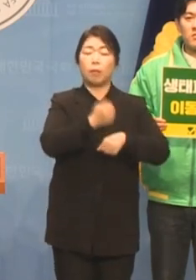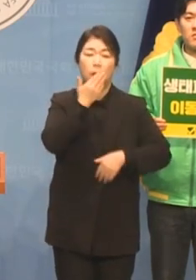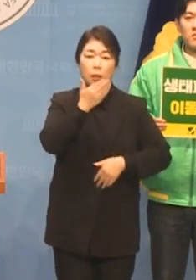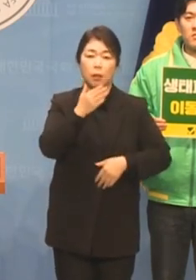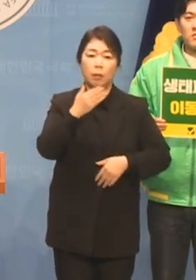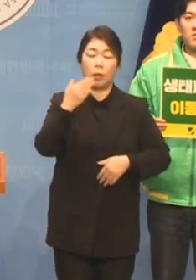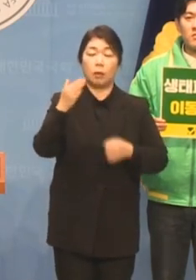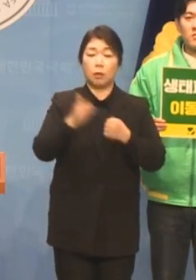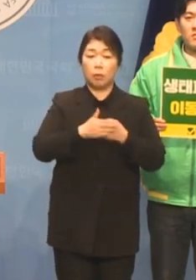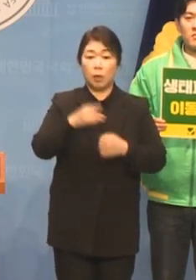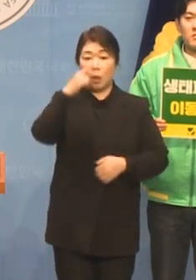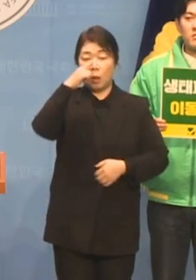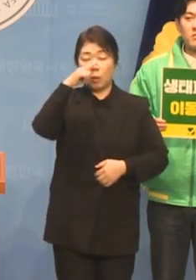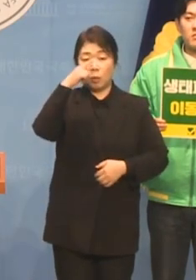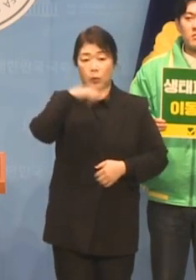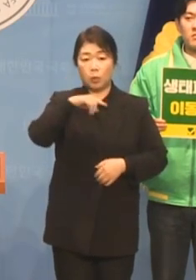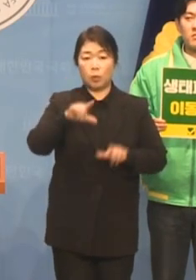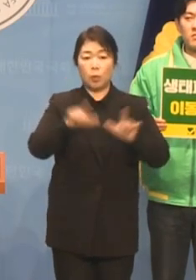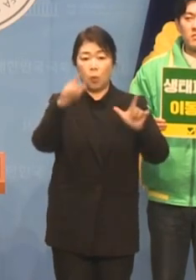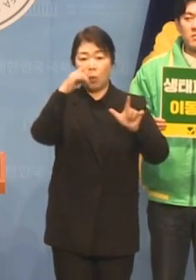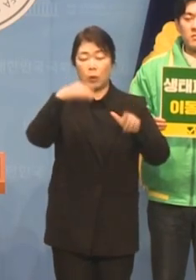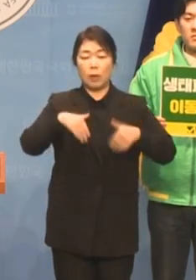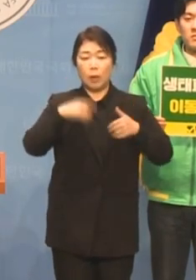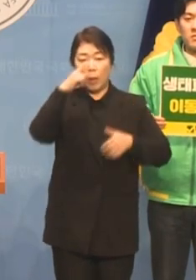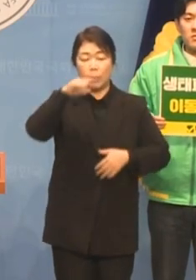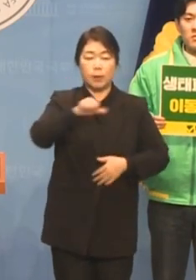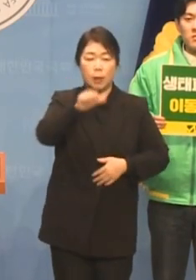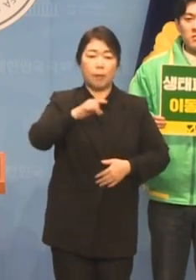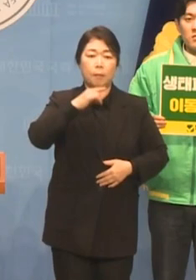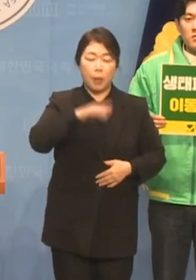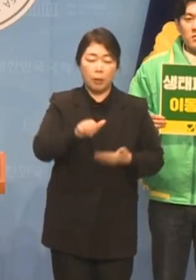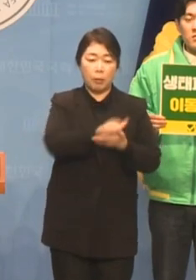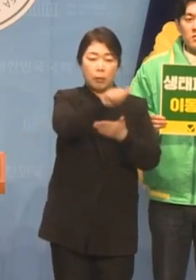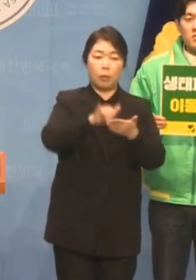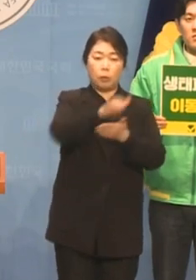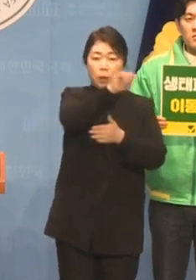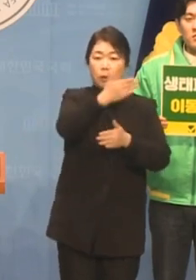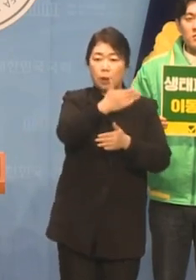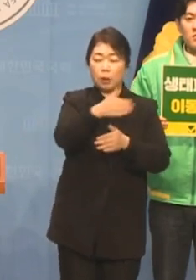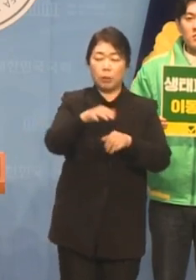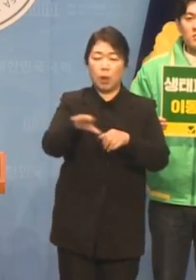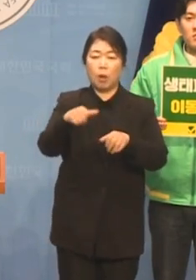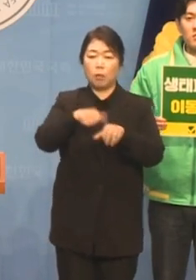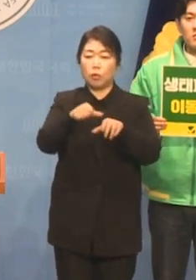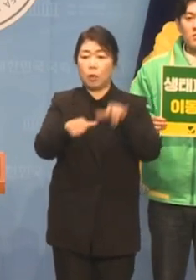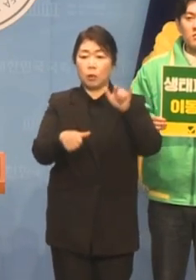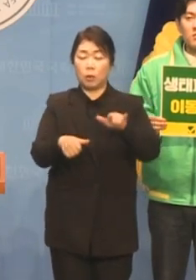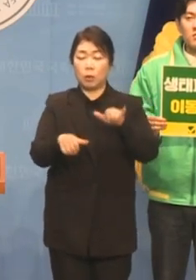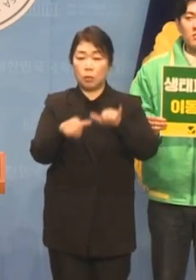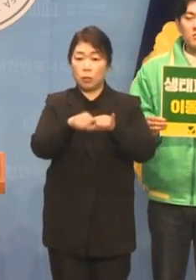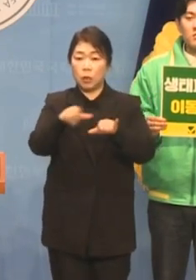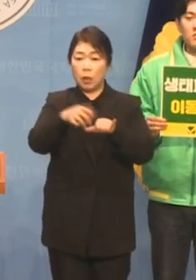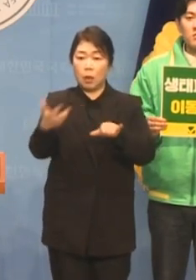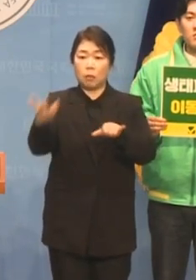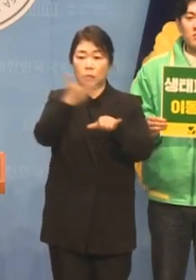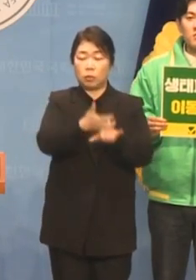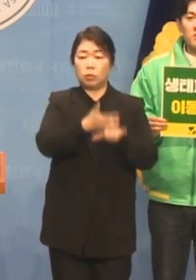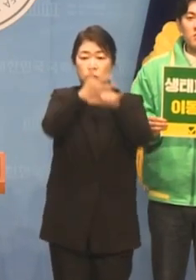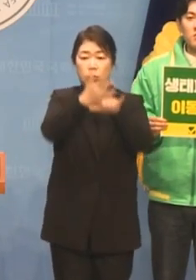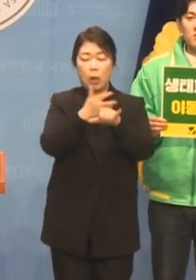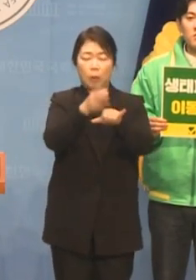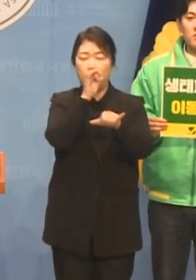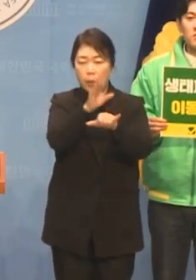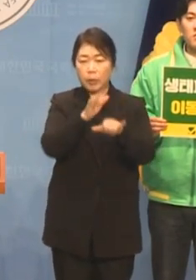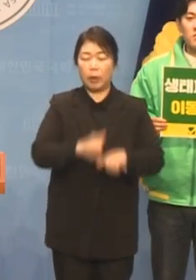등지로 이동할 수밖에 없는 수준이며 화물 전용기의 이착륙도 불가능합니다 비행기를 동시에 댈 수